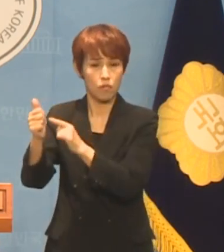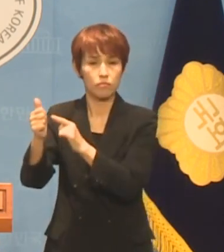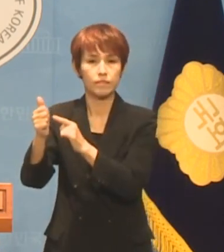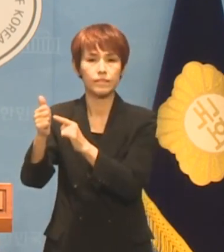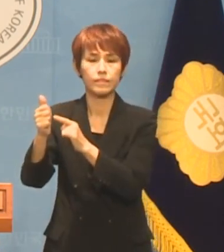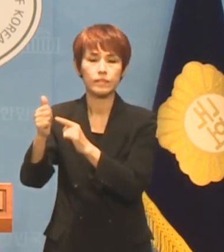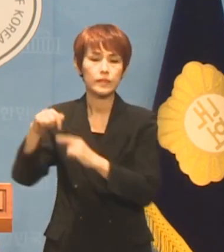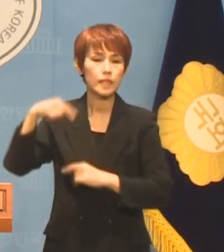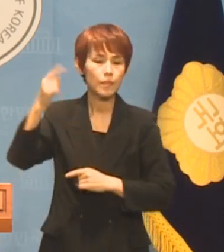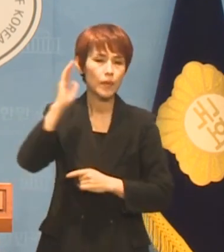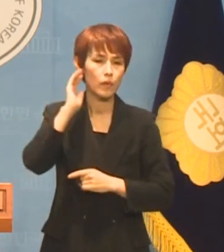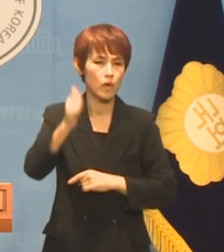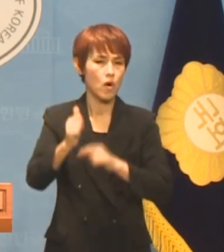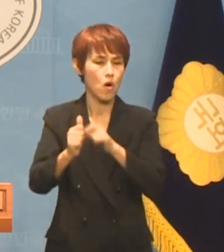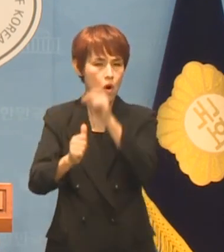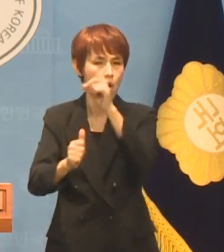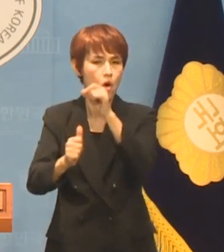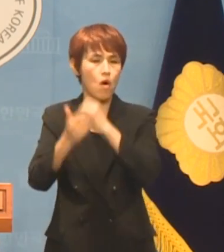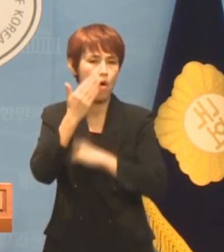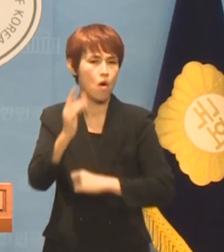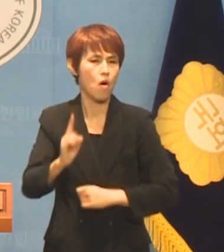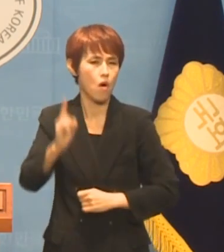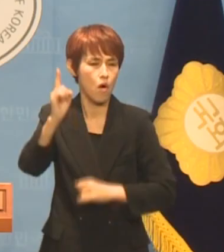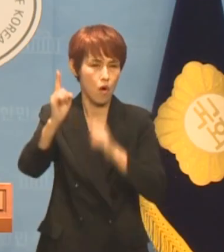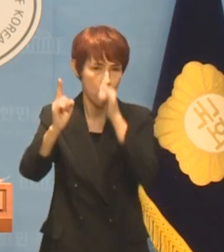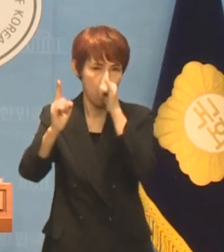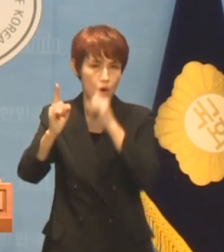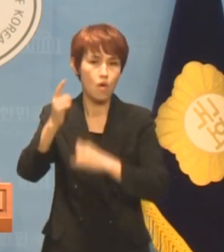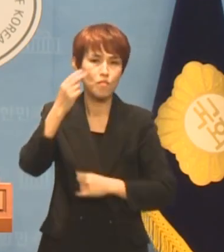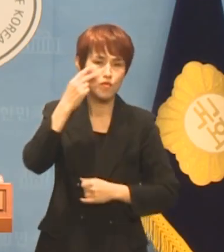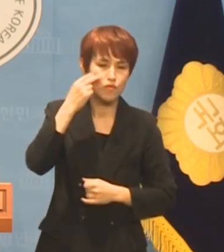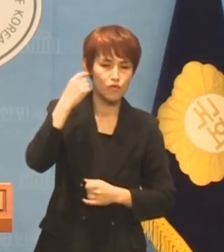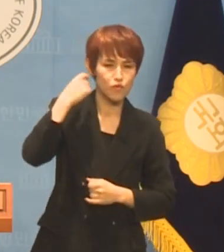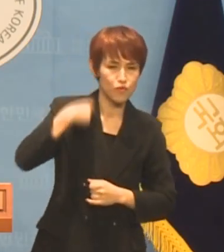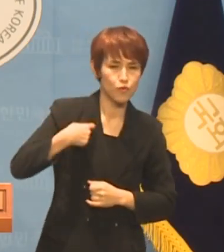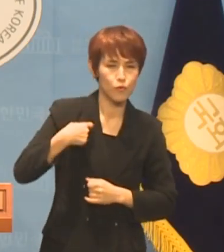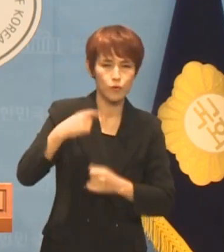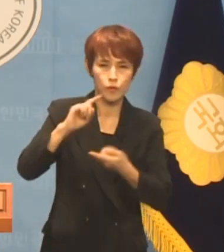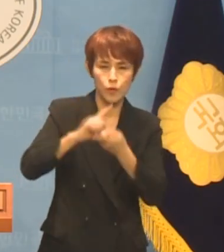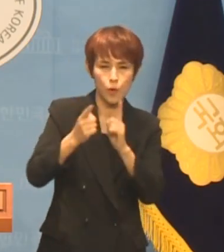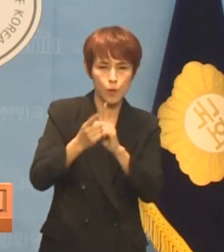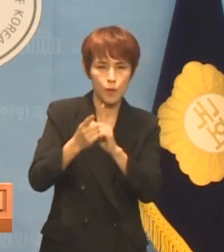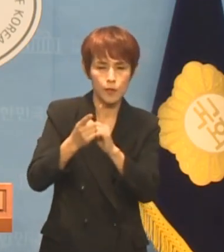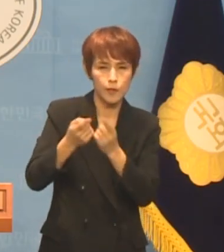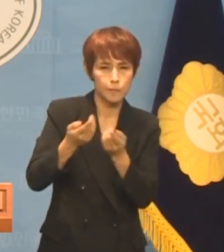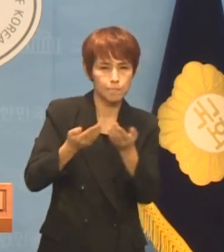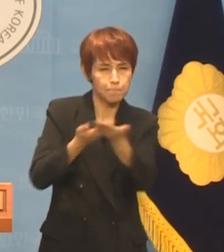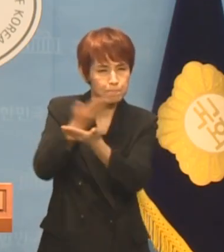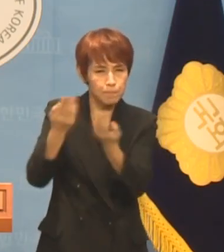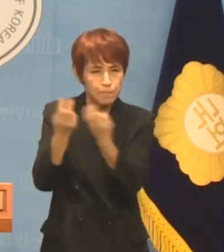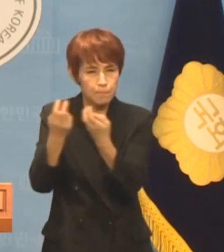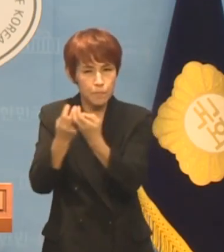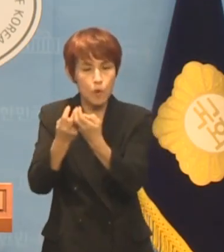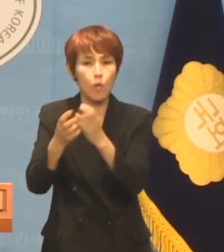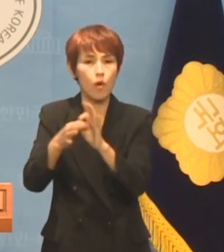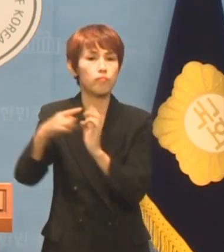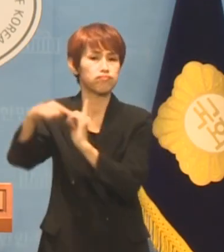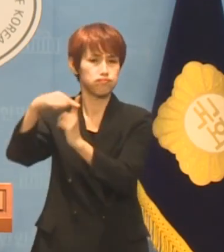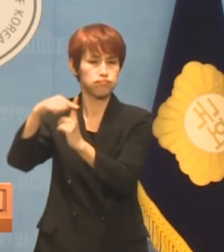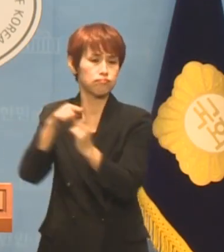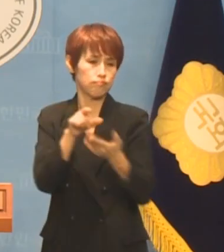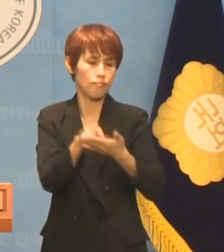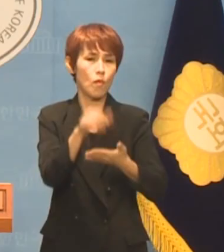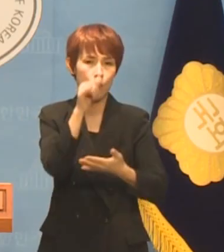다음 대선 당선 가능성을 높게 보며 미국과 중국 사이에서 균형점을 찾는 외교에 대해 긍정적 관점으로